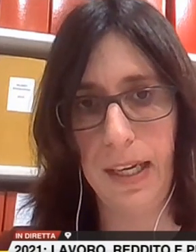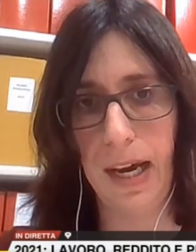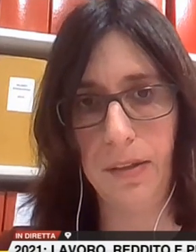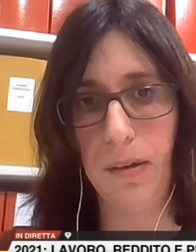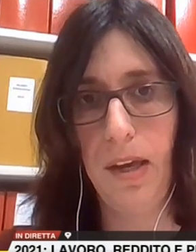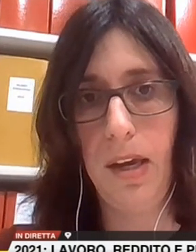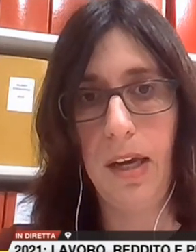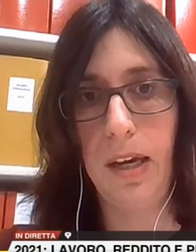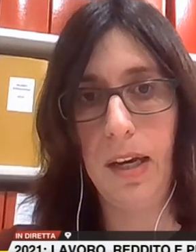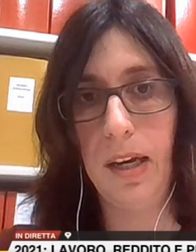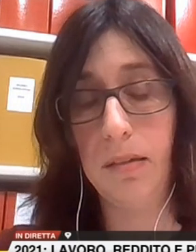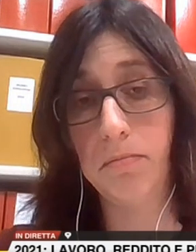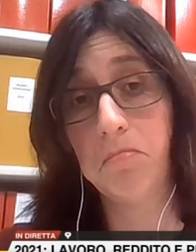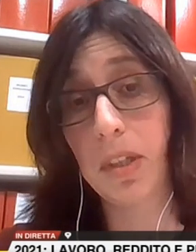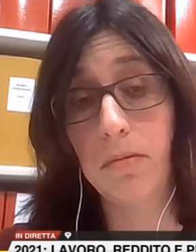fine dell'anno.